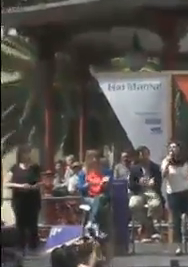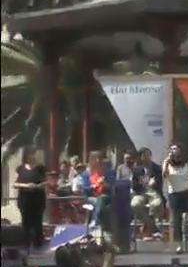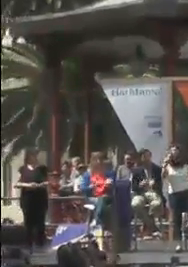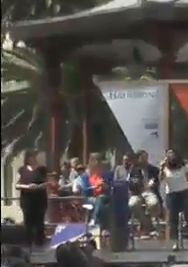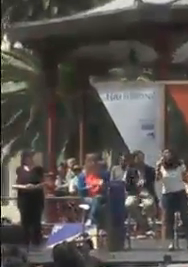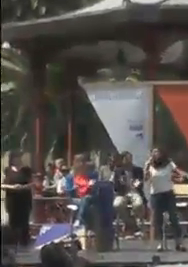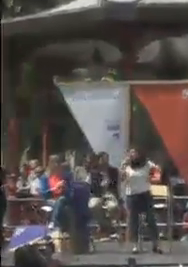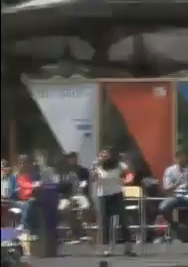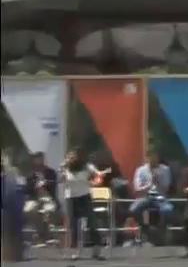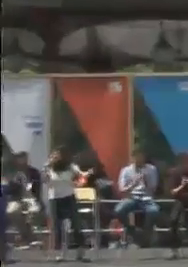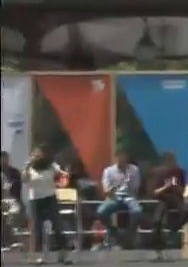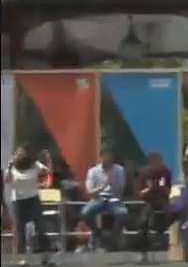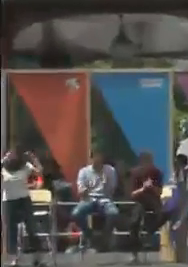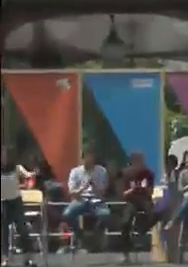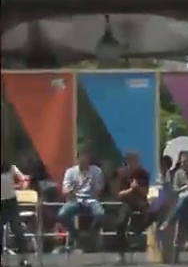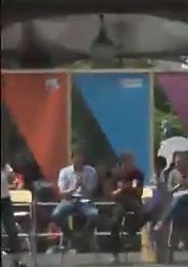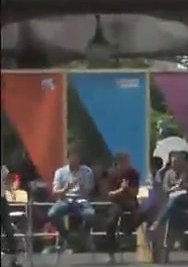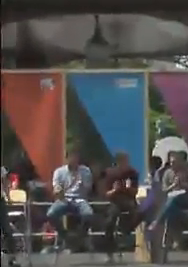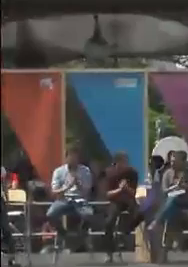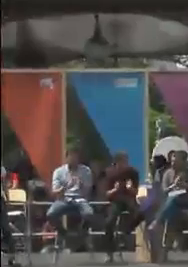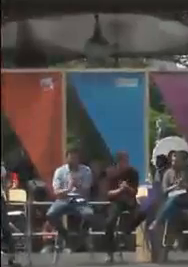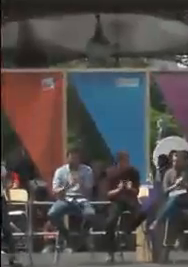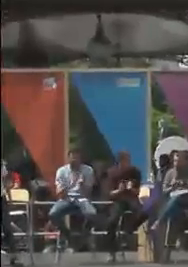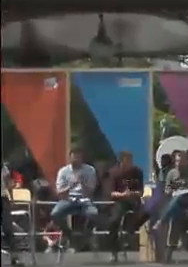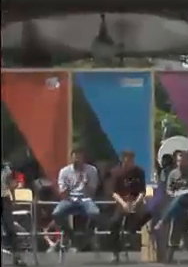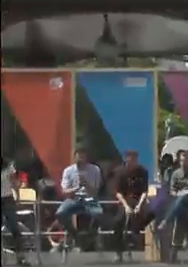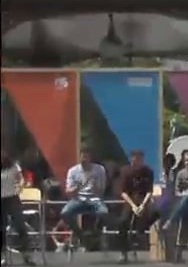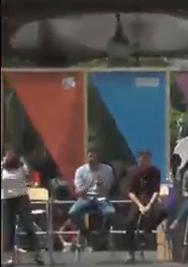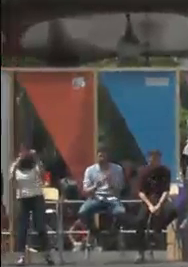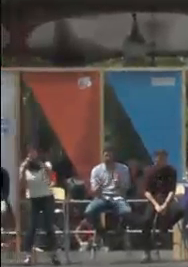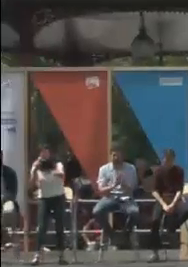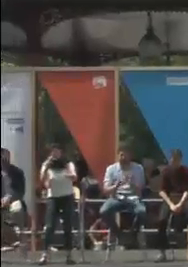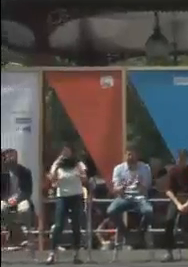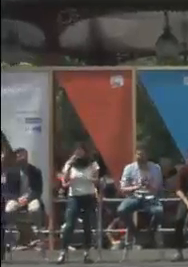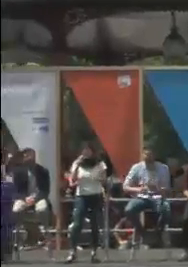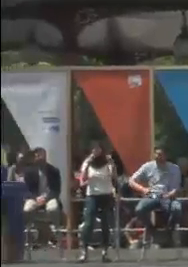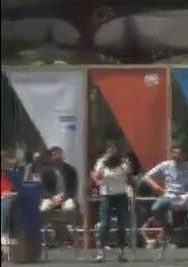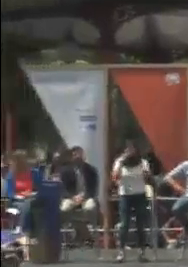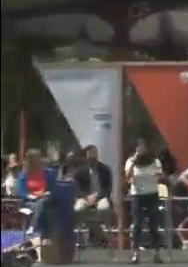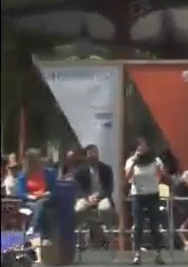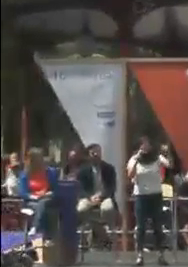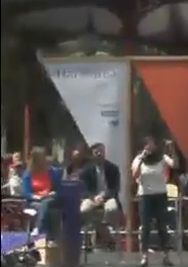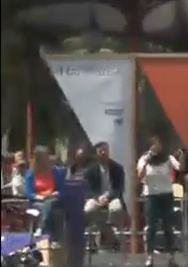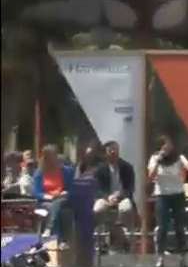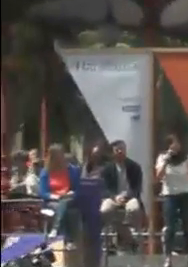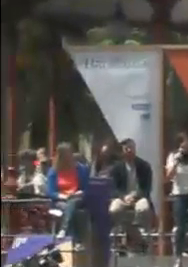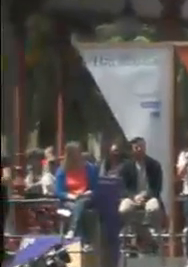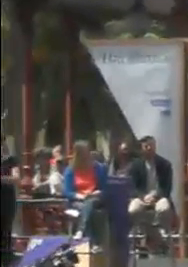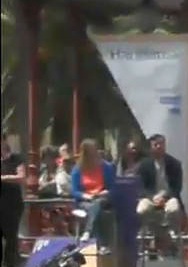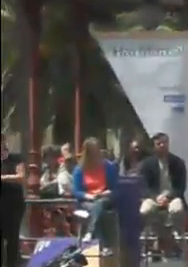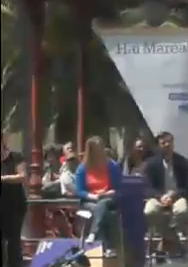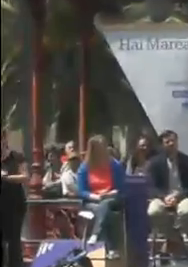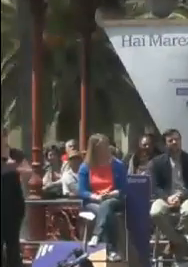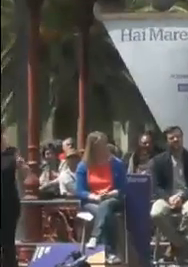Sempre están con nós loitando e defendendo os seus postos de traballo. Os traballadores e traballadoras de